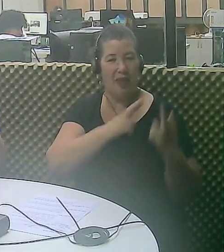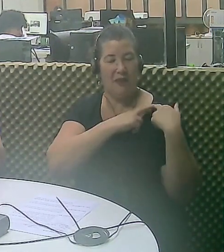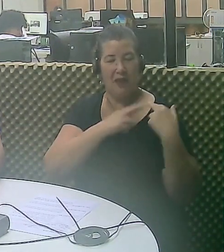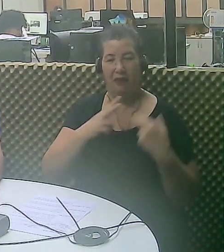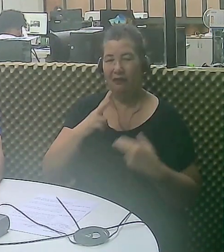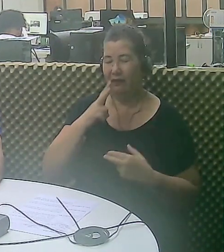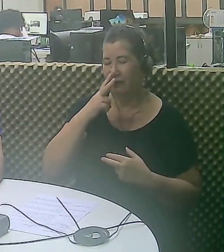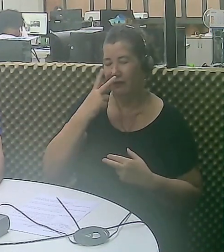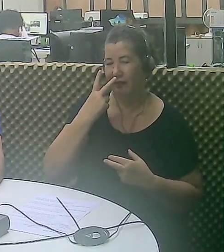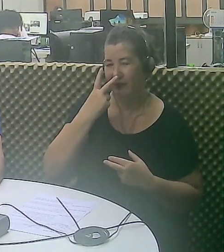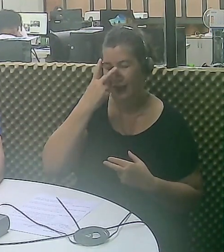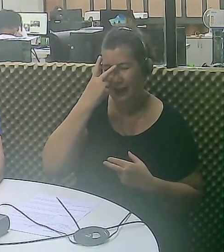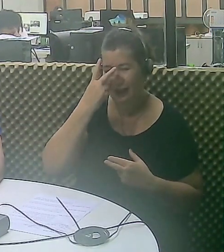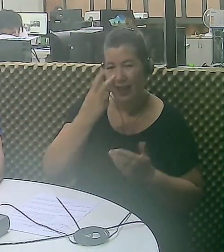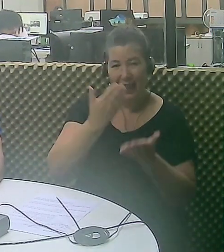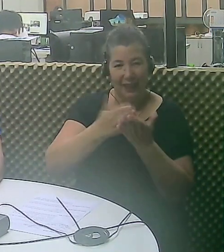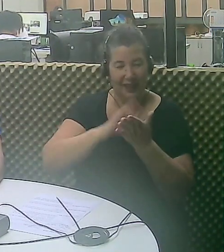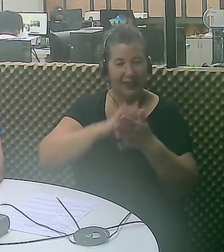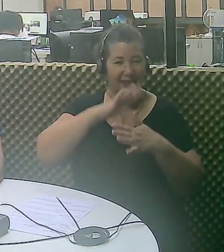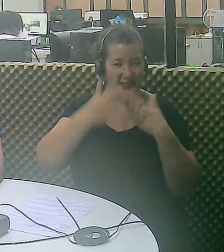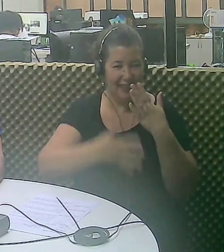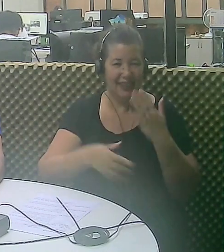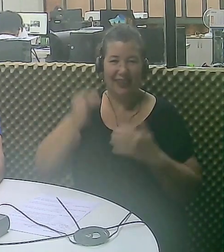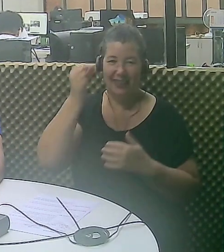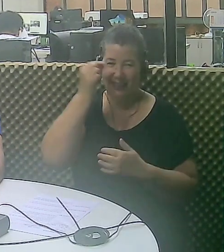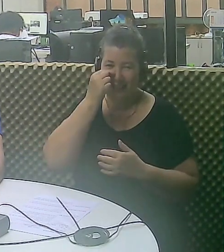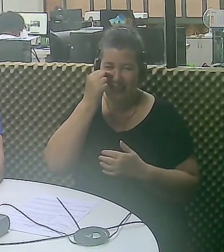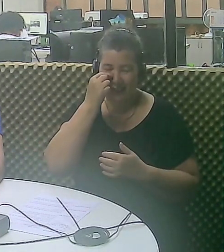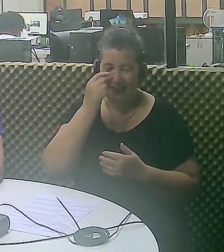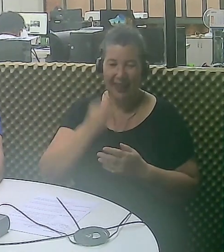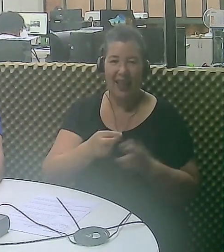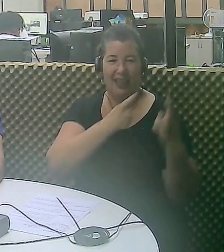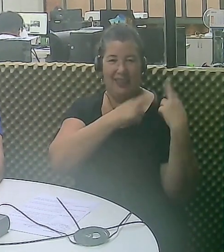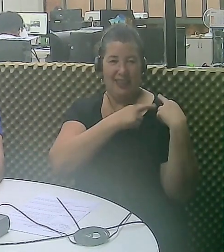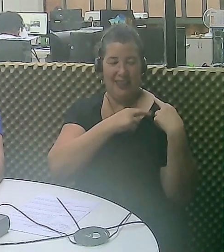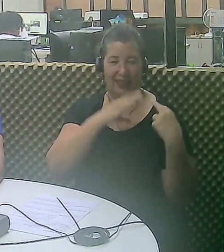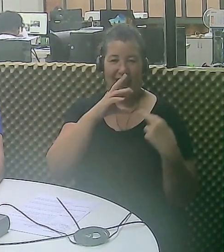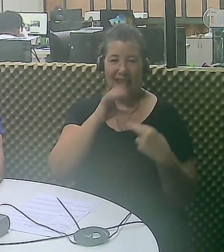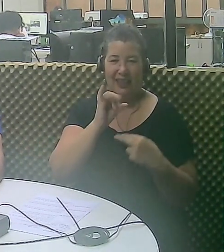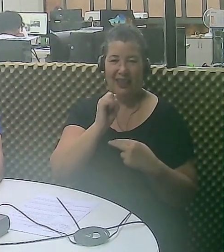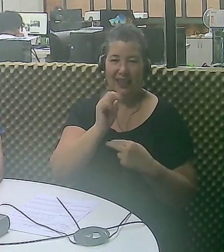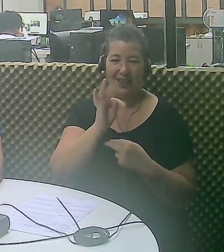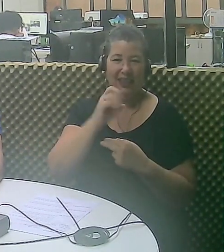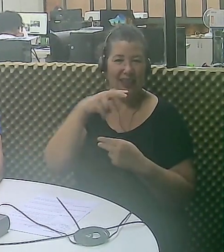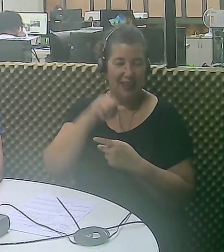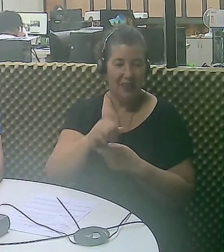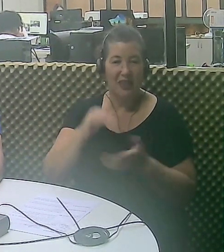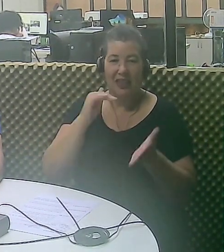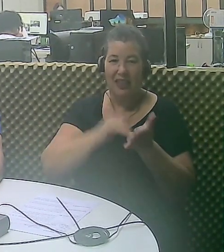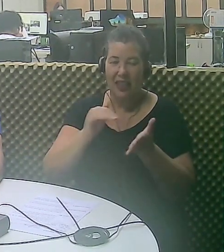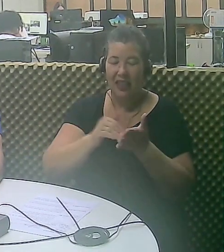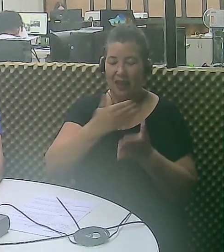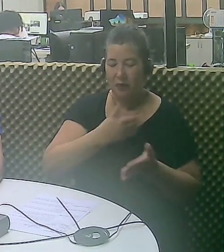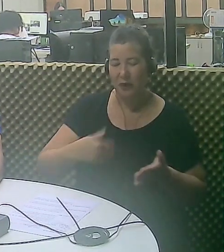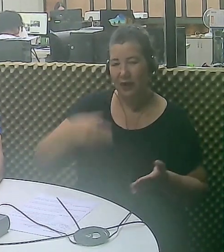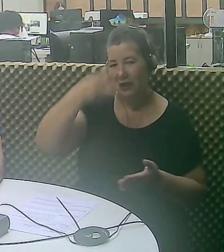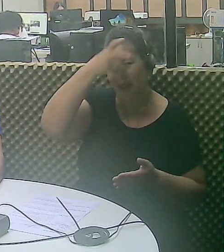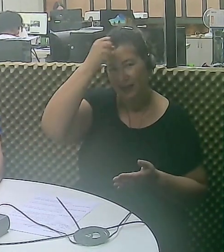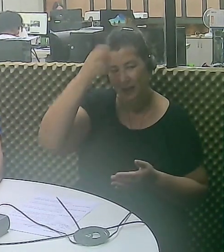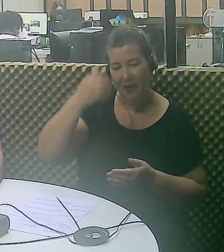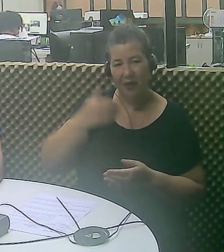Gianotti. Tradução em Libras, Sandra Ribeiro. Responsável técnico, Cristiano Silva. Secretário Municipal de Governo e